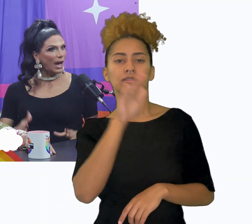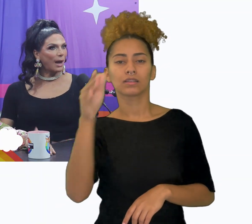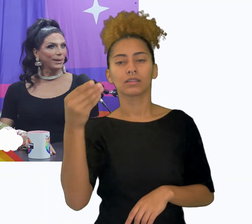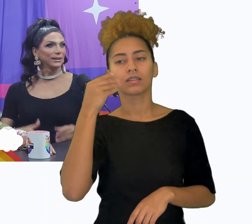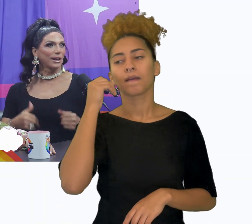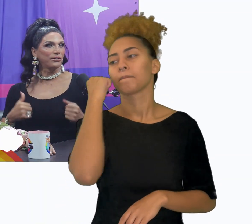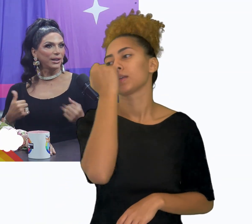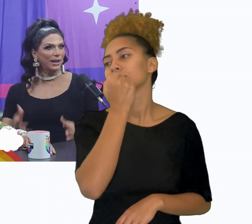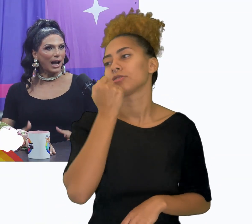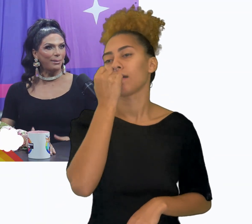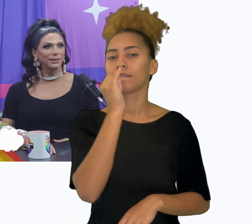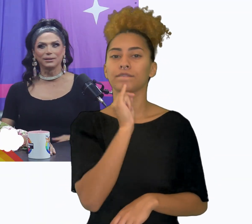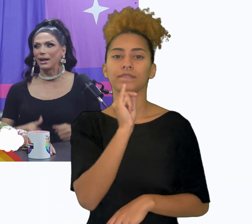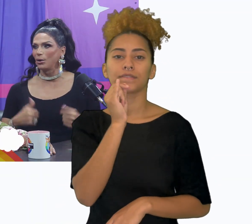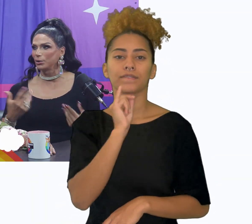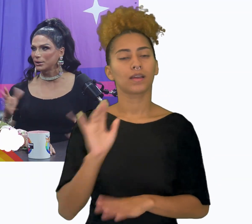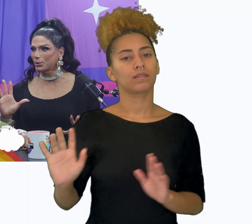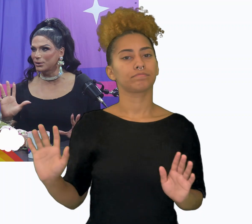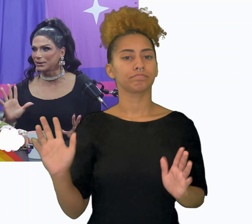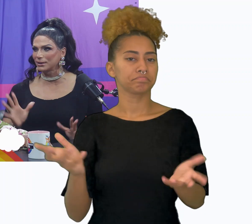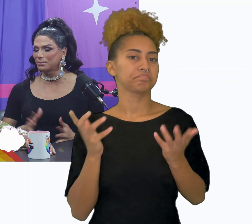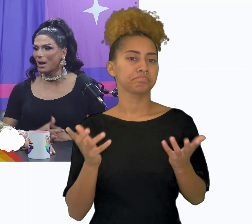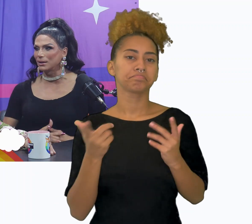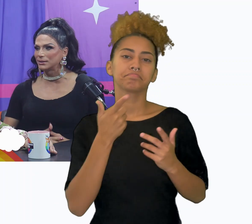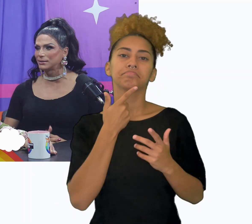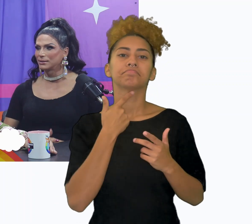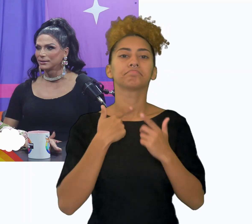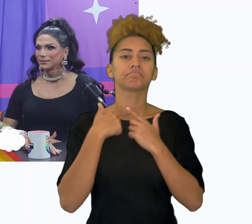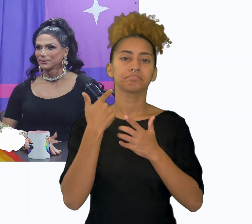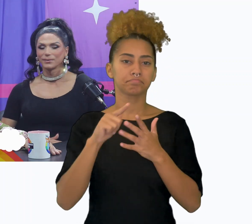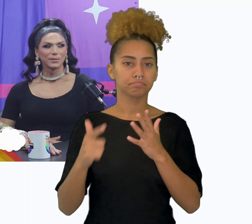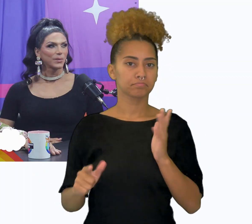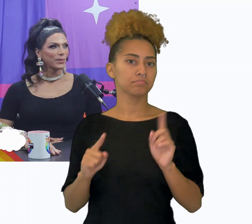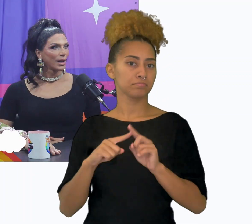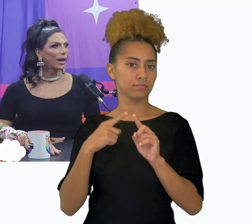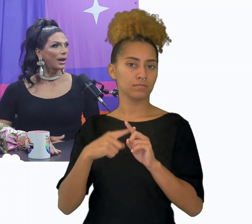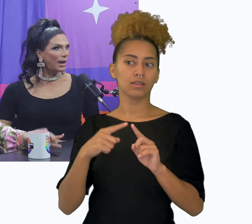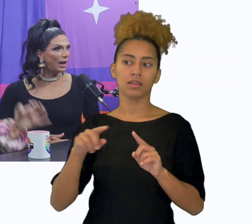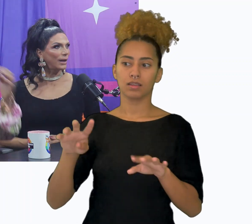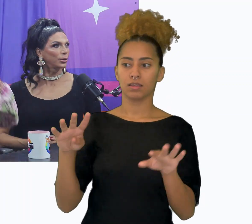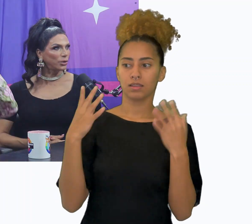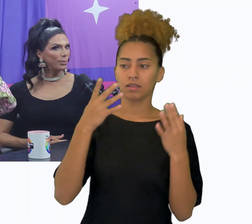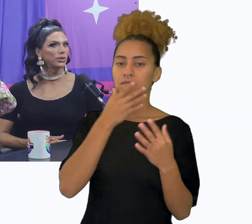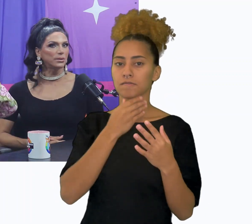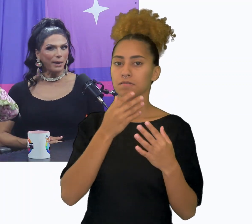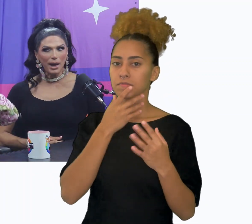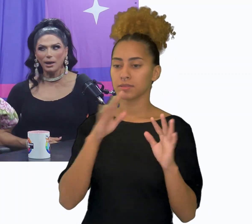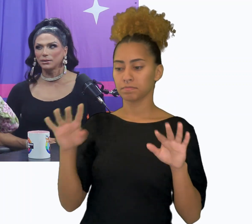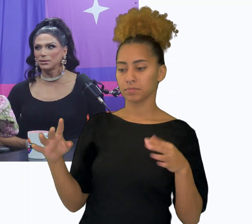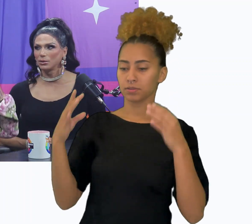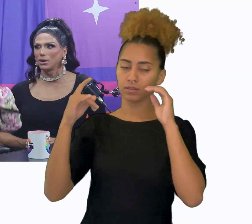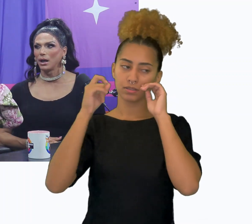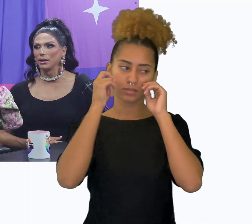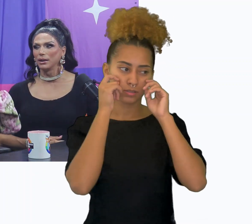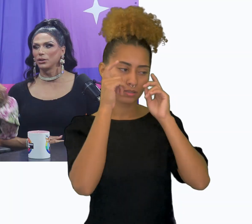tentar beijar, pra tentar ficar, pra tentar outras cositas mais. Porque Aí- isso chama a atenção dos homens, dos né? homens, desperta, assim, o olhar, né? A gente